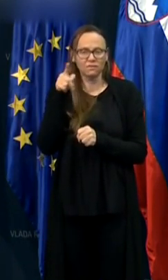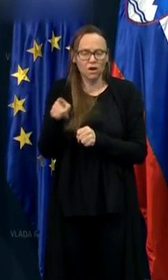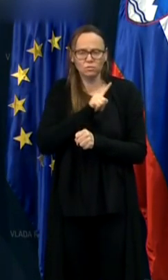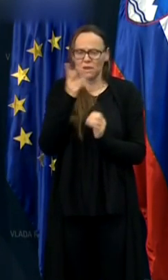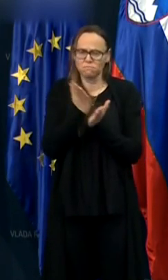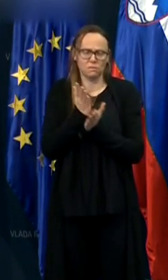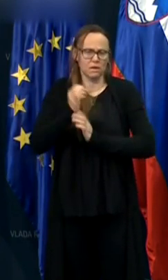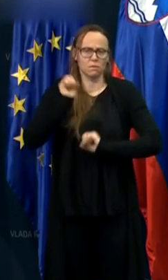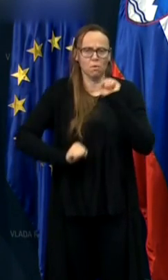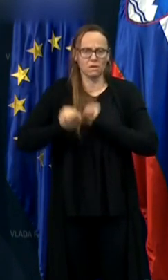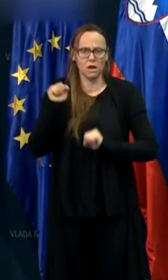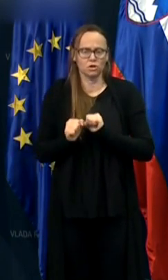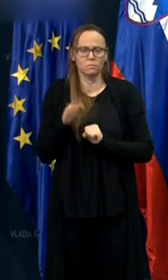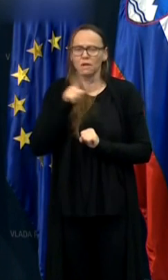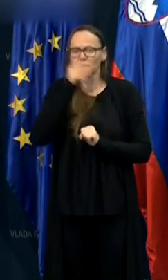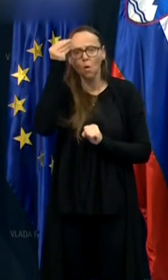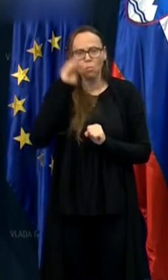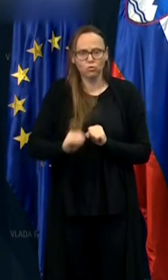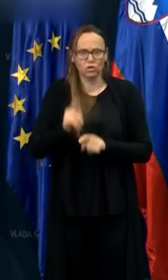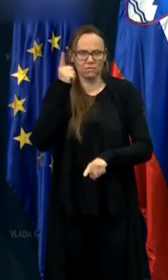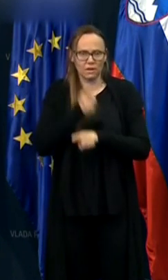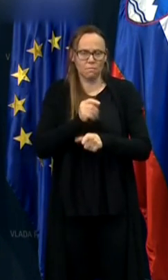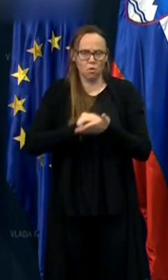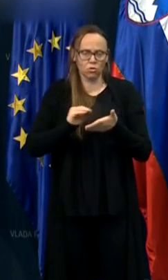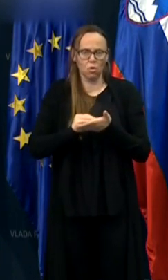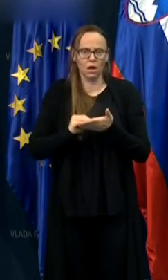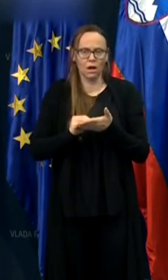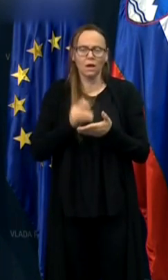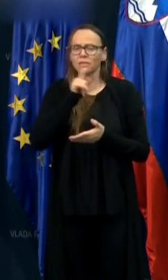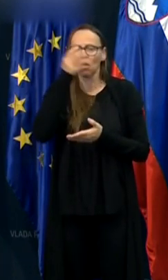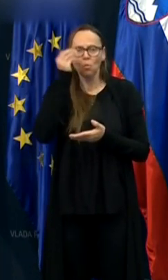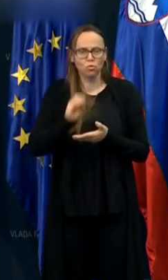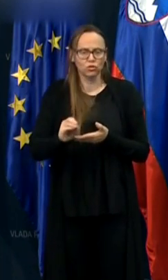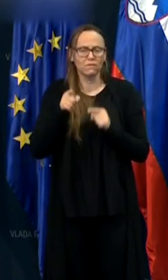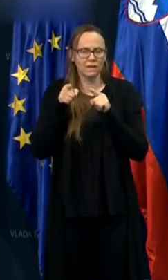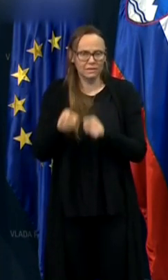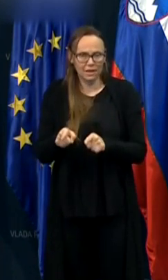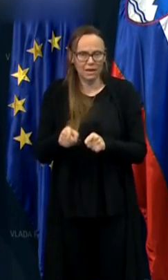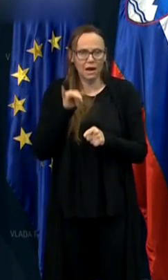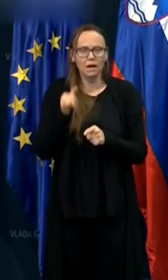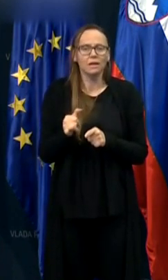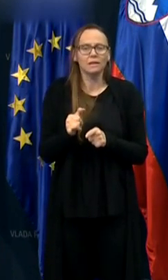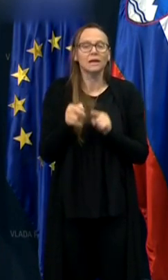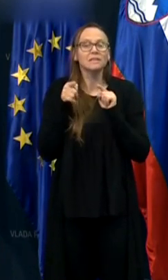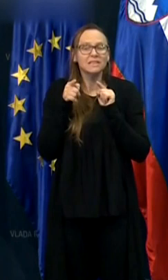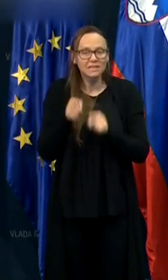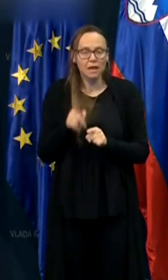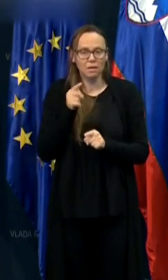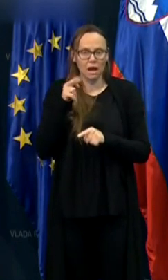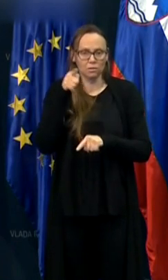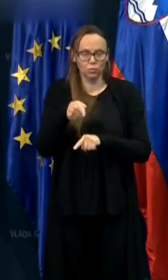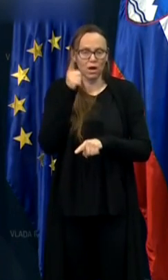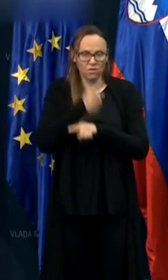neprimernim obnašanjem, nad neupoštevanjem odloka, predvsem pa nad neupoštevanjem tega, da z tem, kar v tem